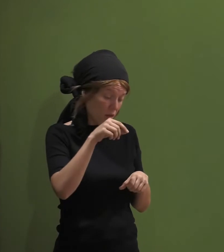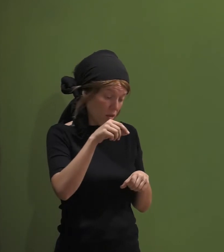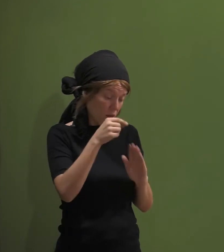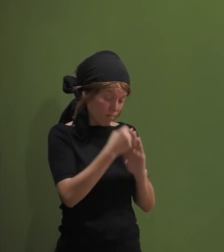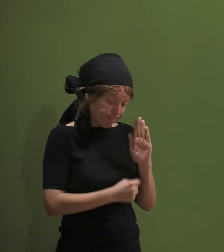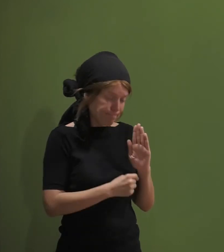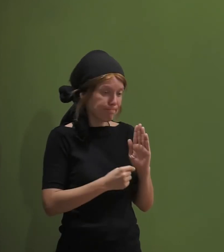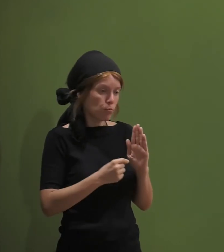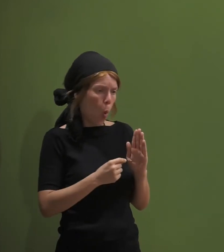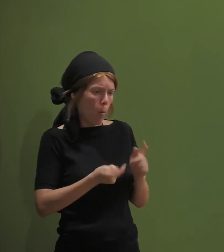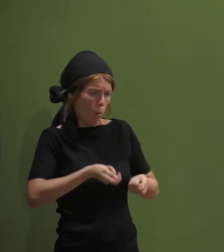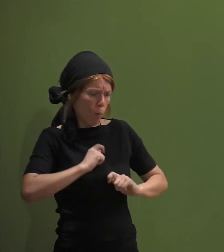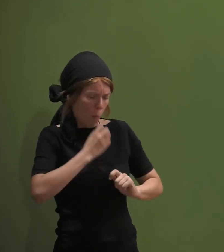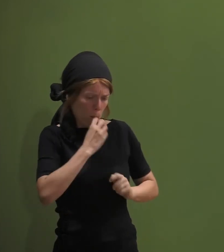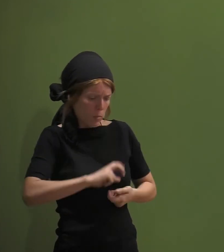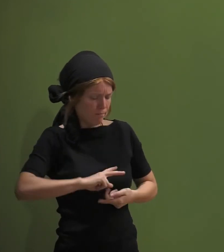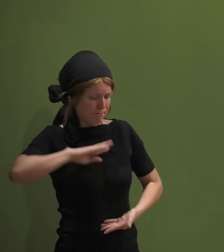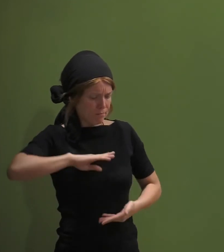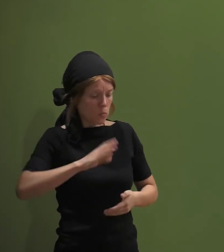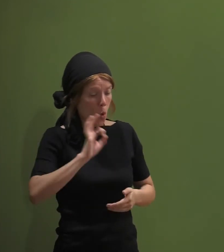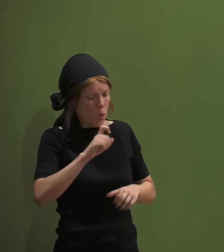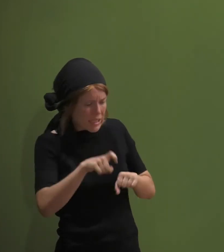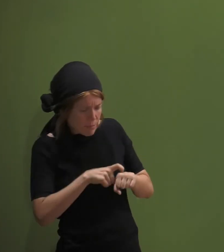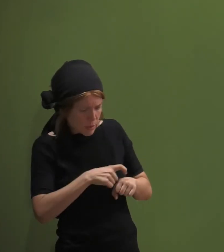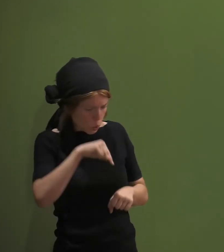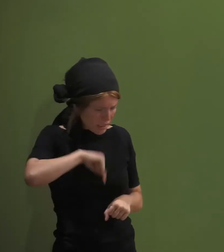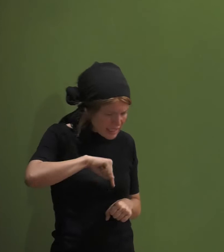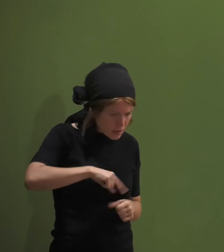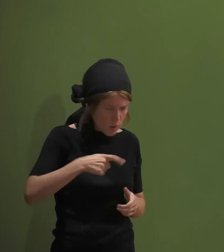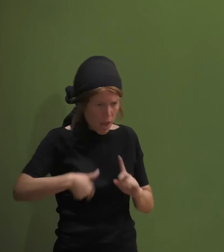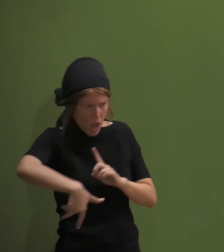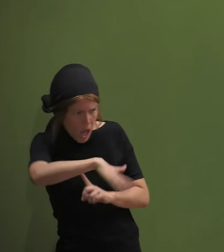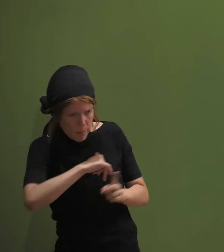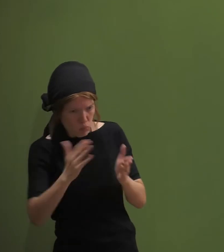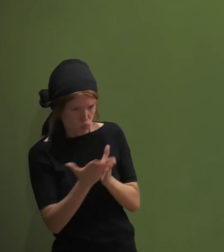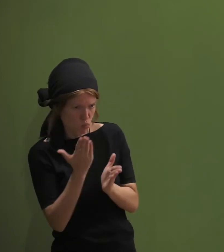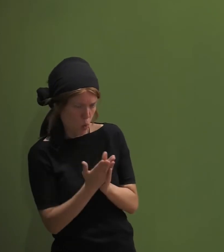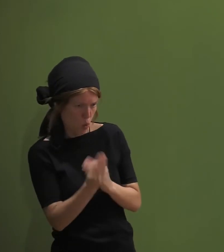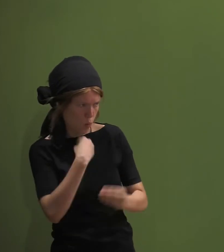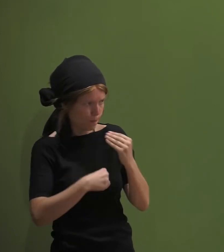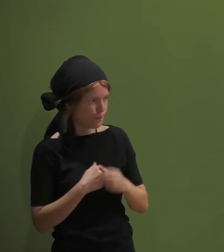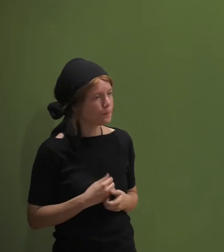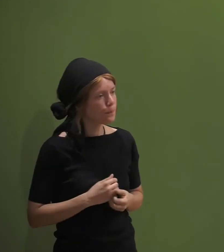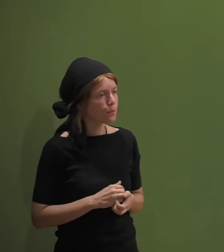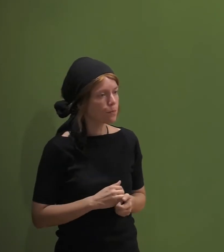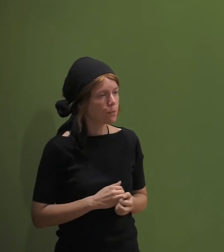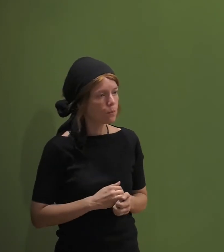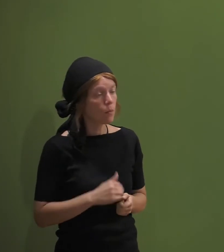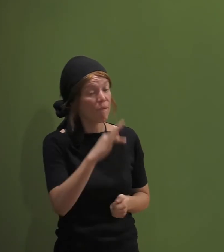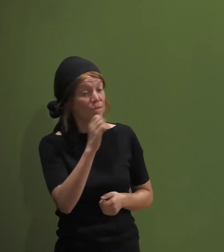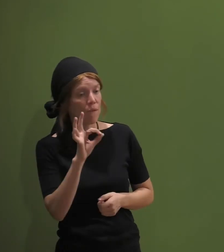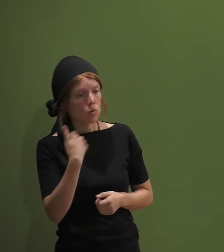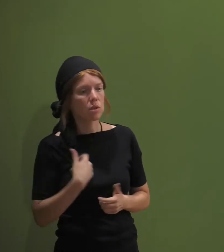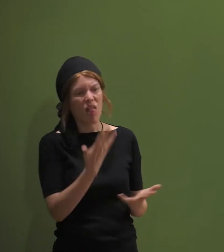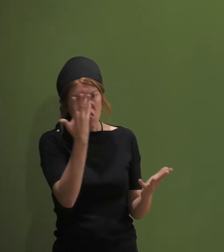por las propiedades organolépticas, sino también por los aspectos éticos y ambientales de la producción de alimentos. Es lo que la FAO ya hace